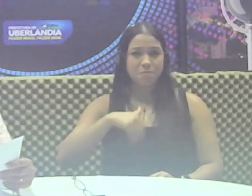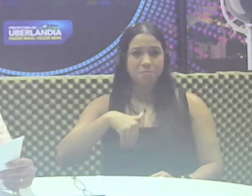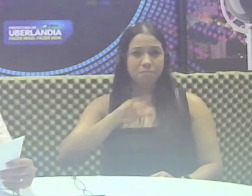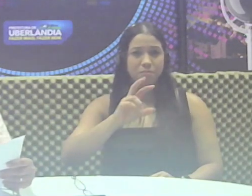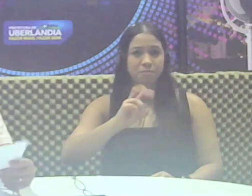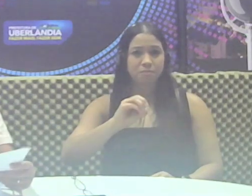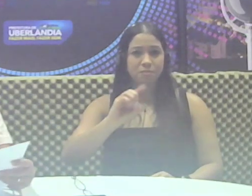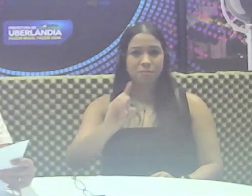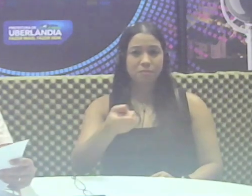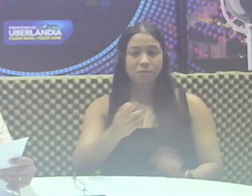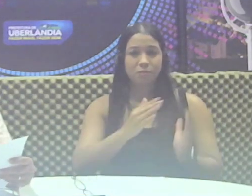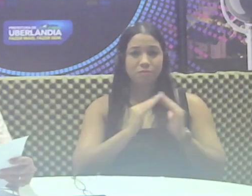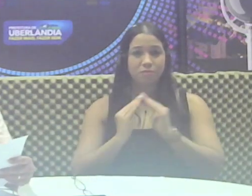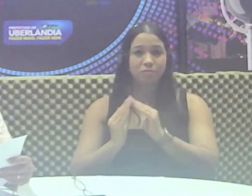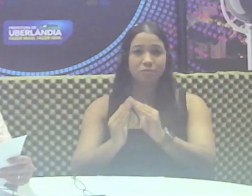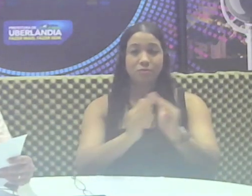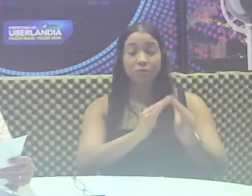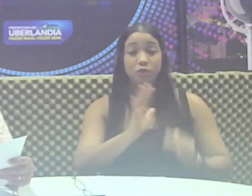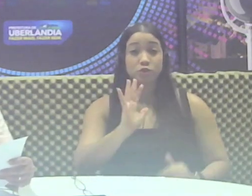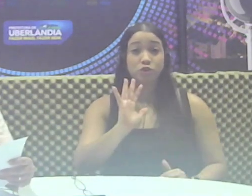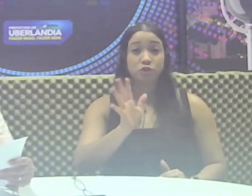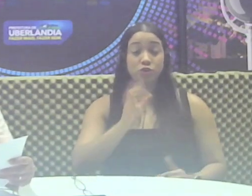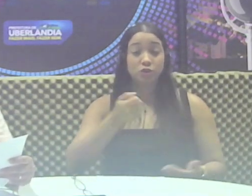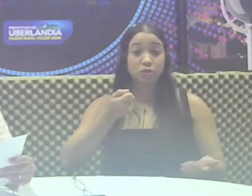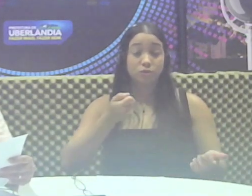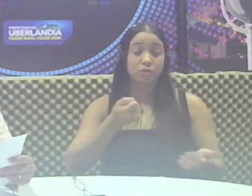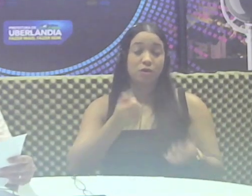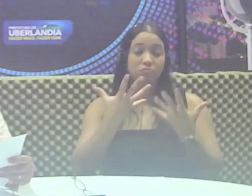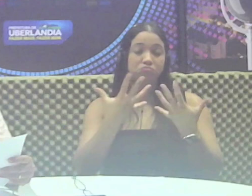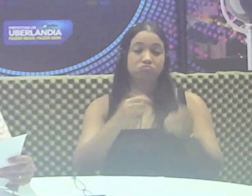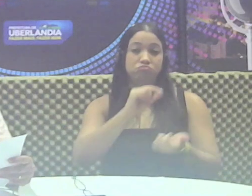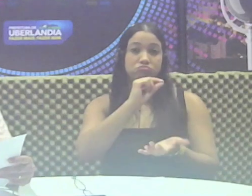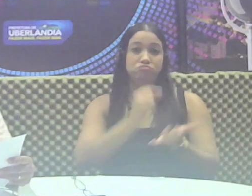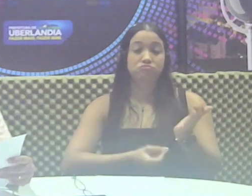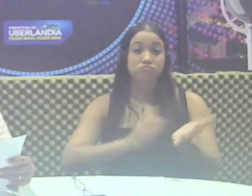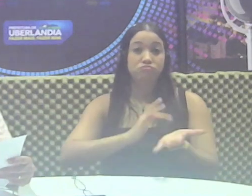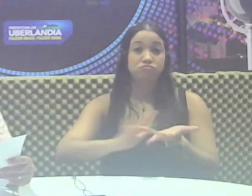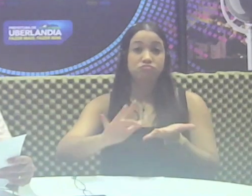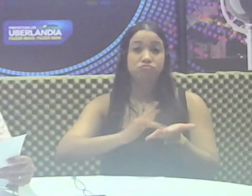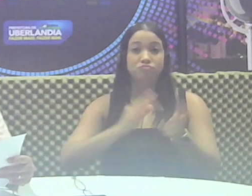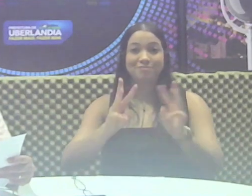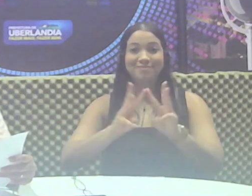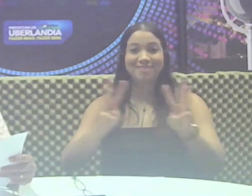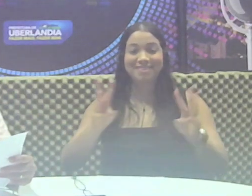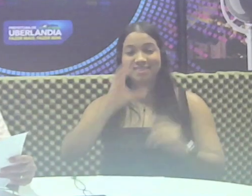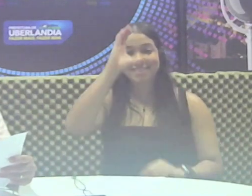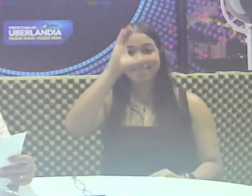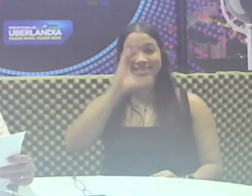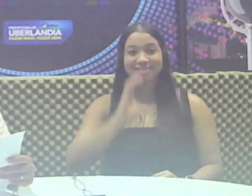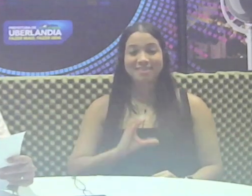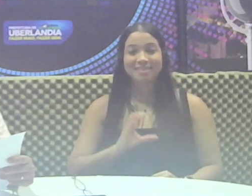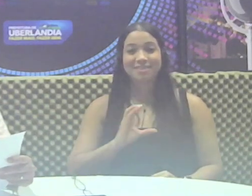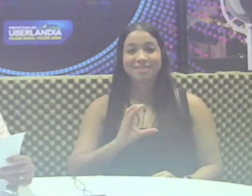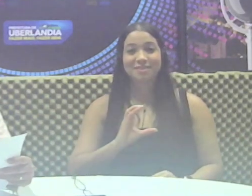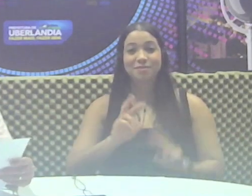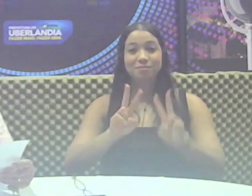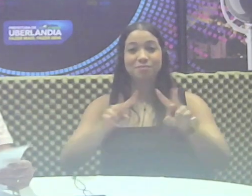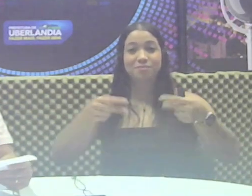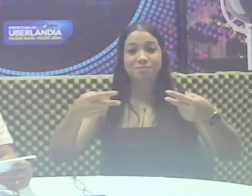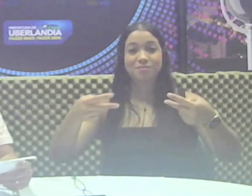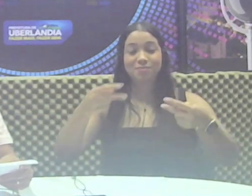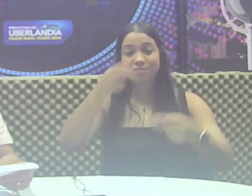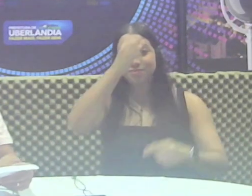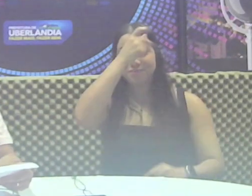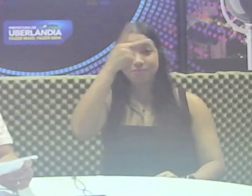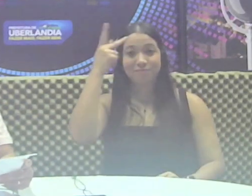mil imóveis já aderiram à versão virtual, que está acessível por meio do Portal Cidadão, localizado no portal da